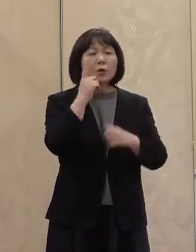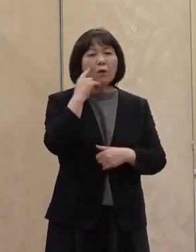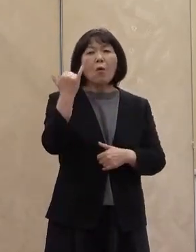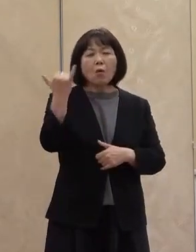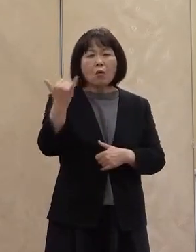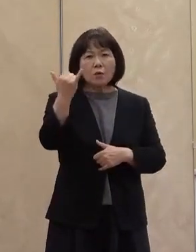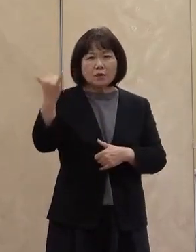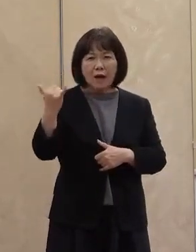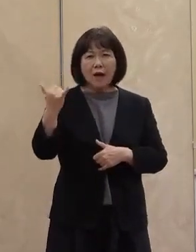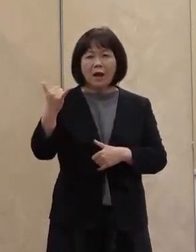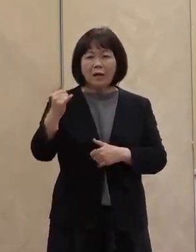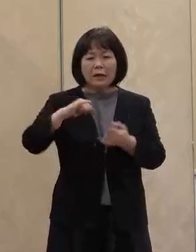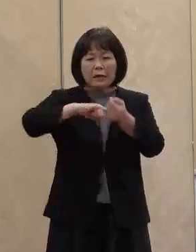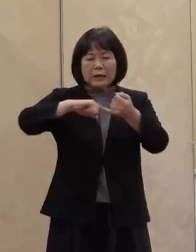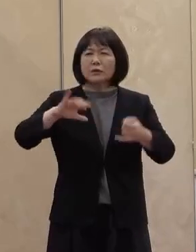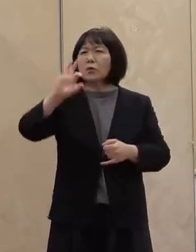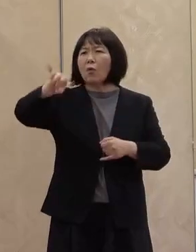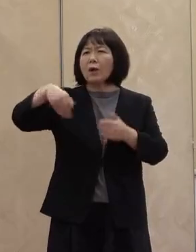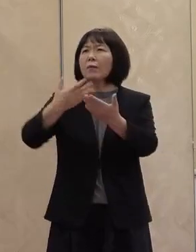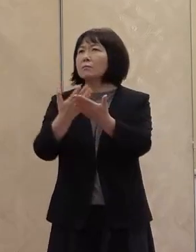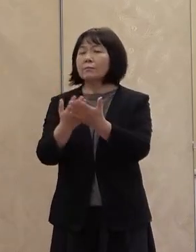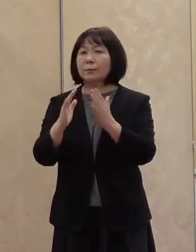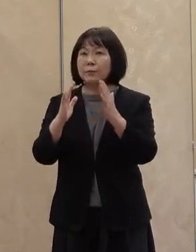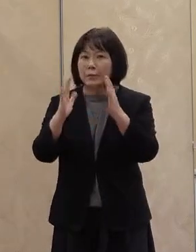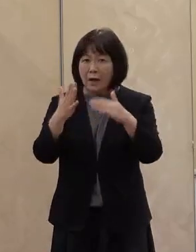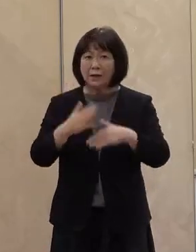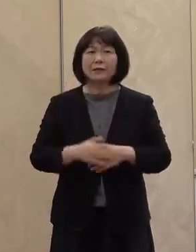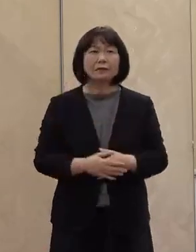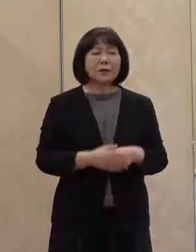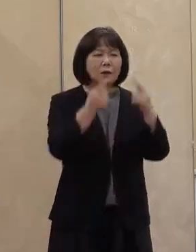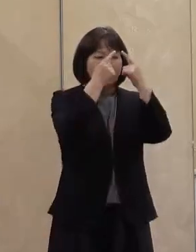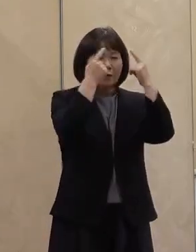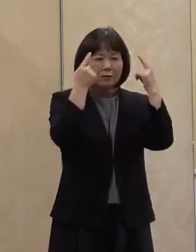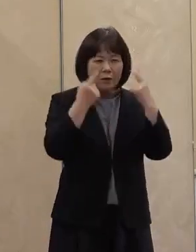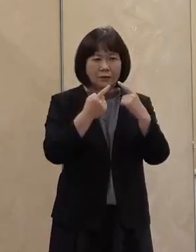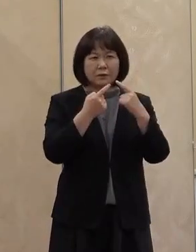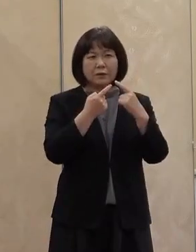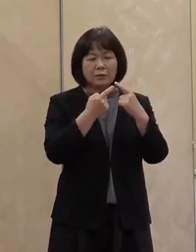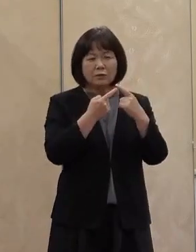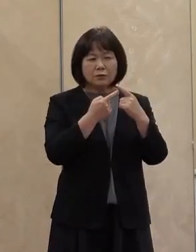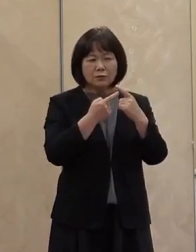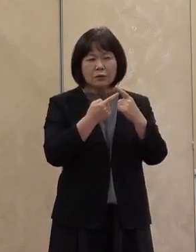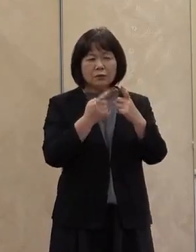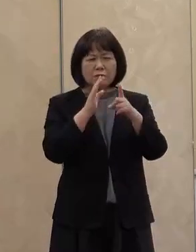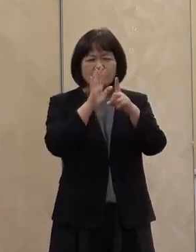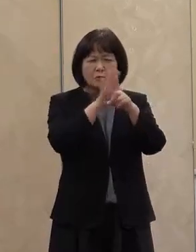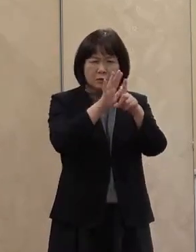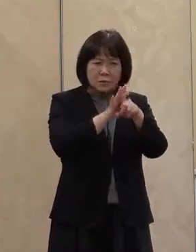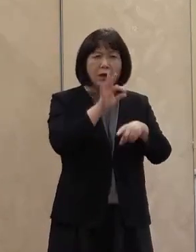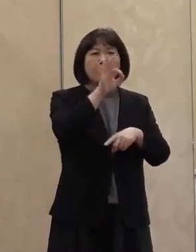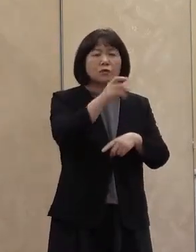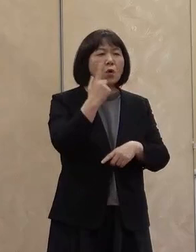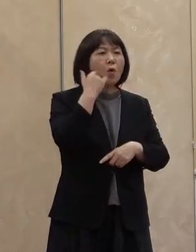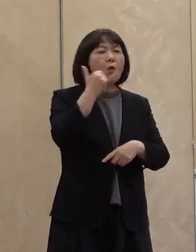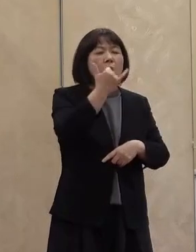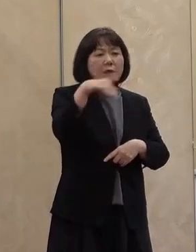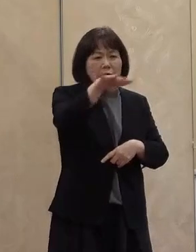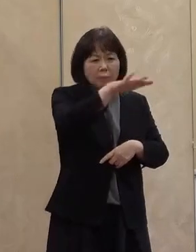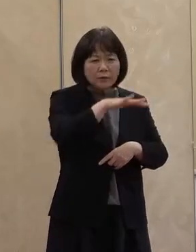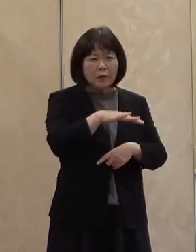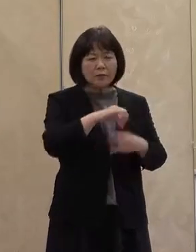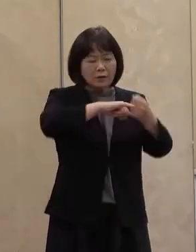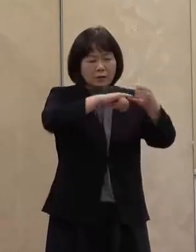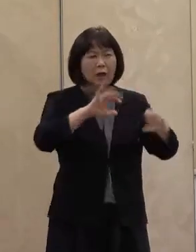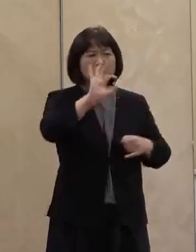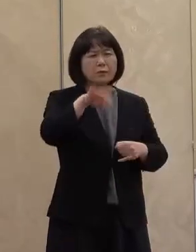からキャンセル料を徴収しない、私立の学校に支援することで保護者の皆さんのキャンセル料が発